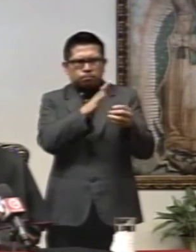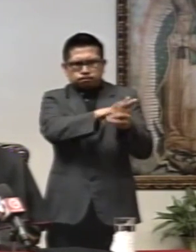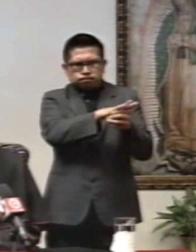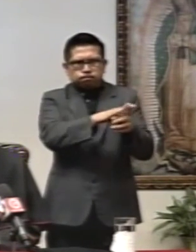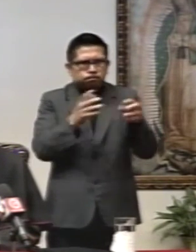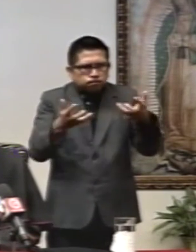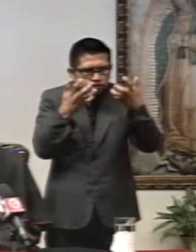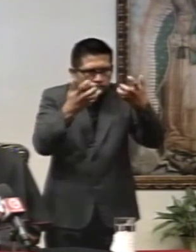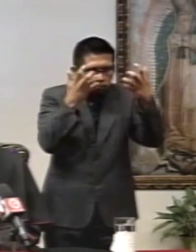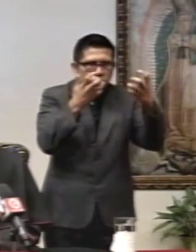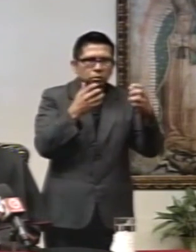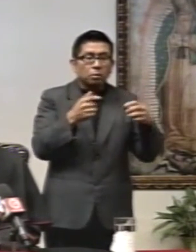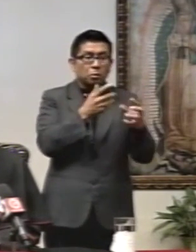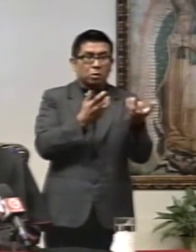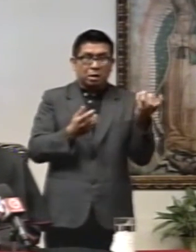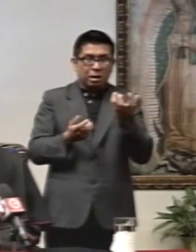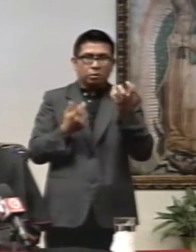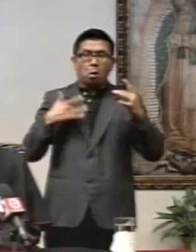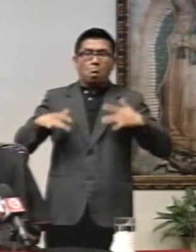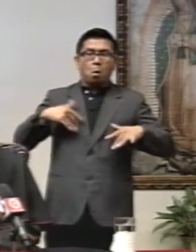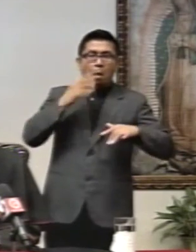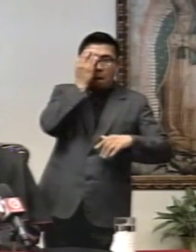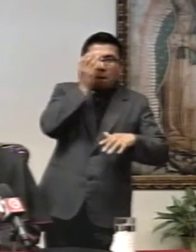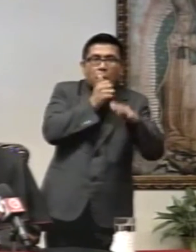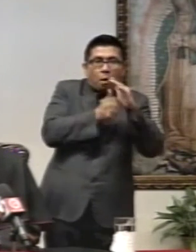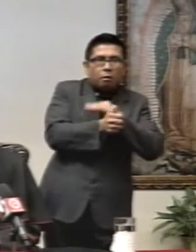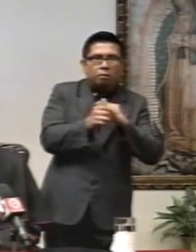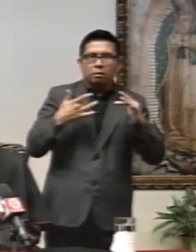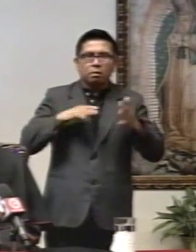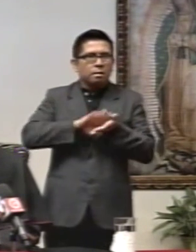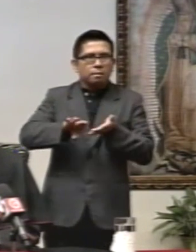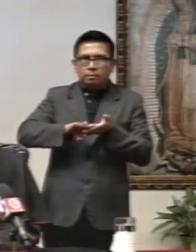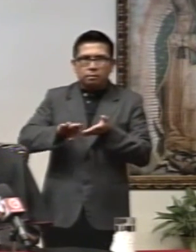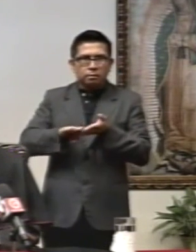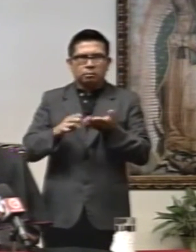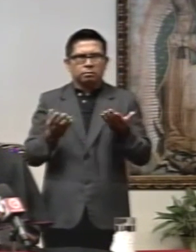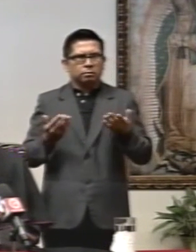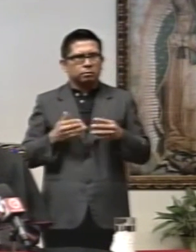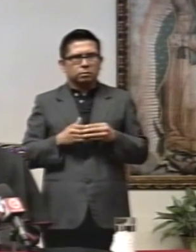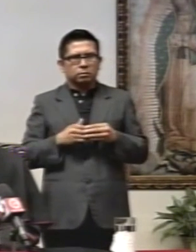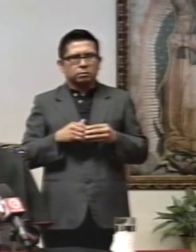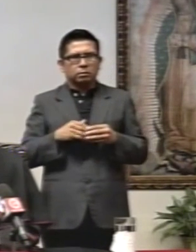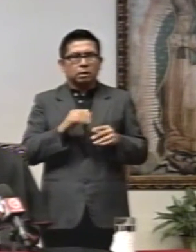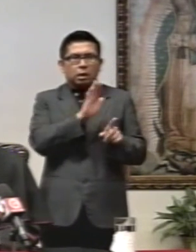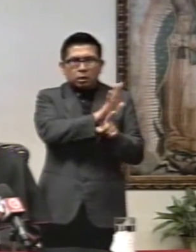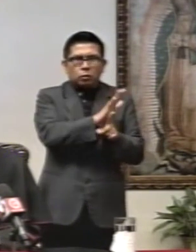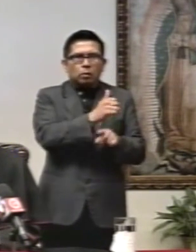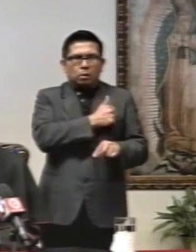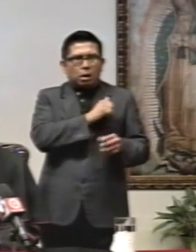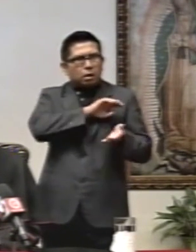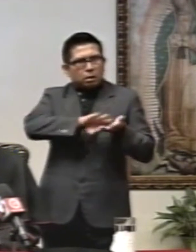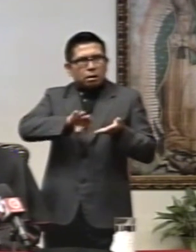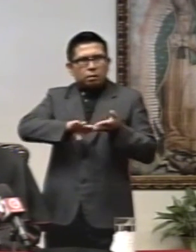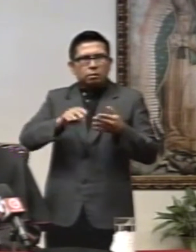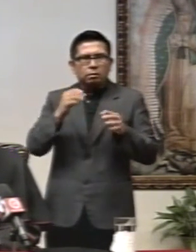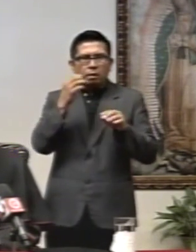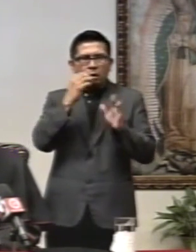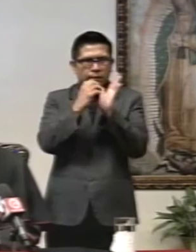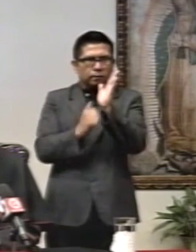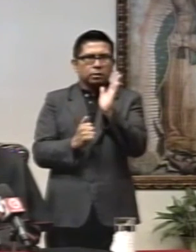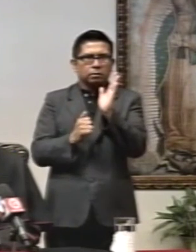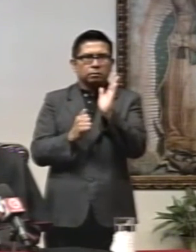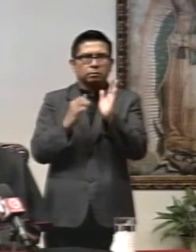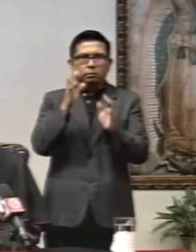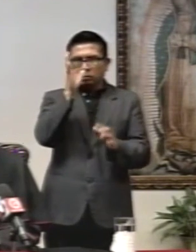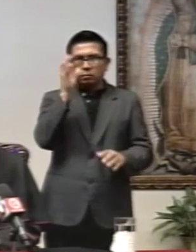la evasión y la elusión de sus responsabilidades fiscales, de